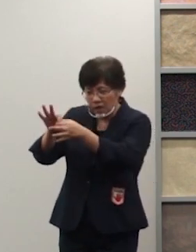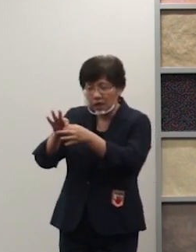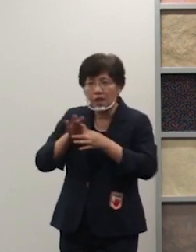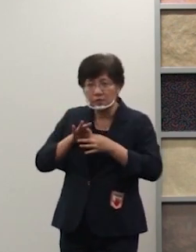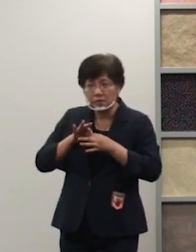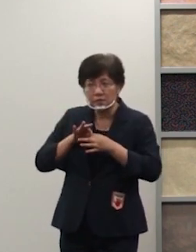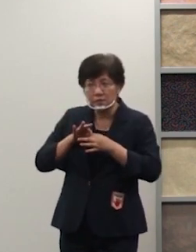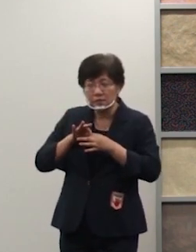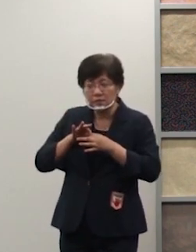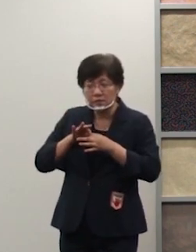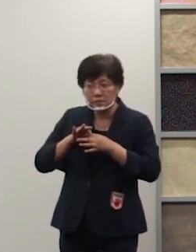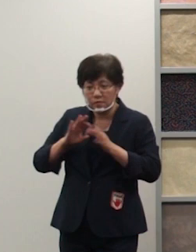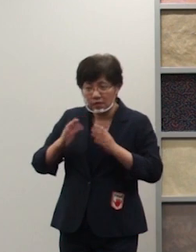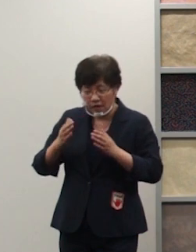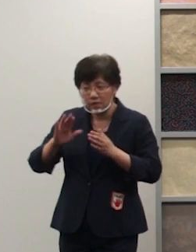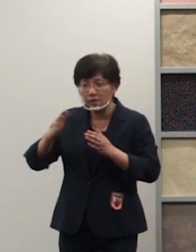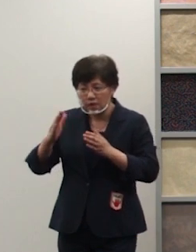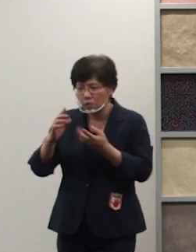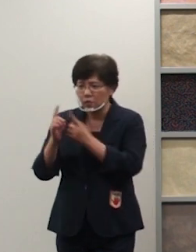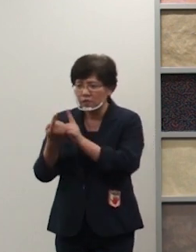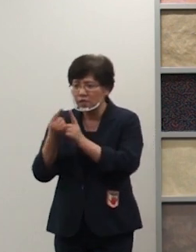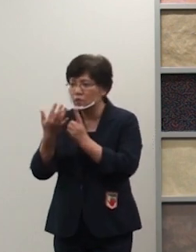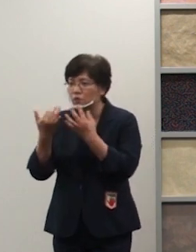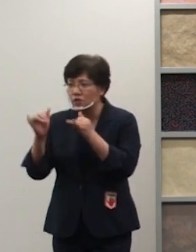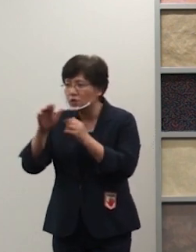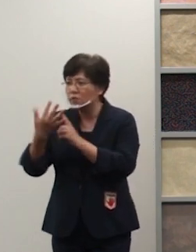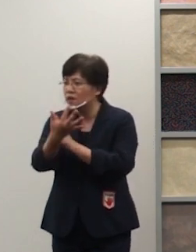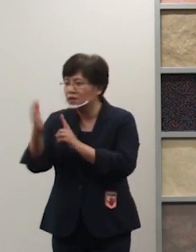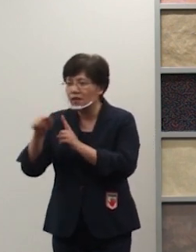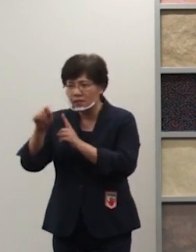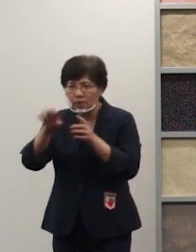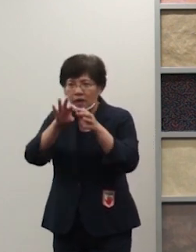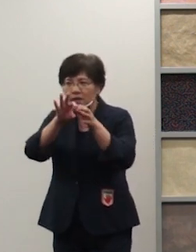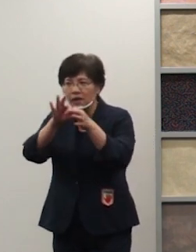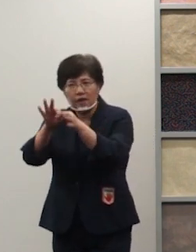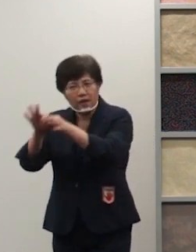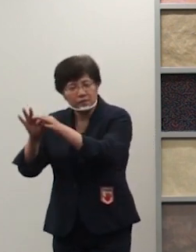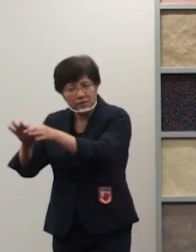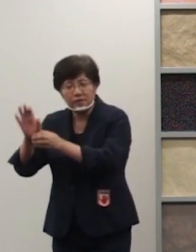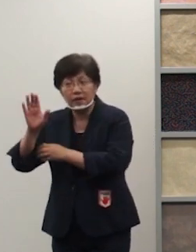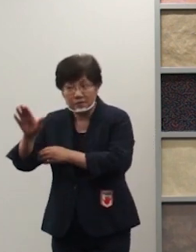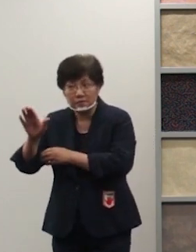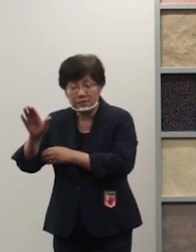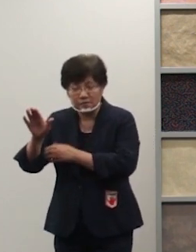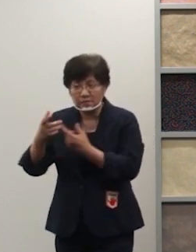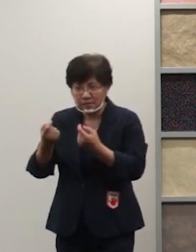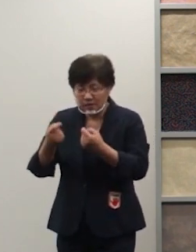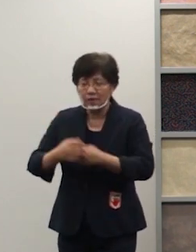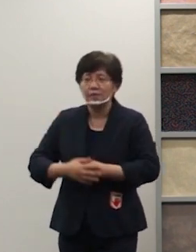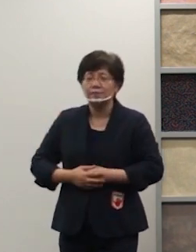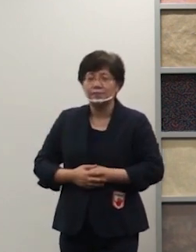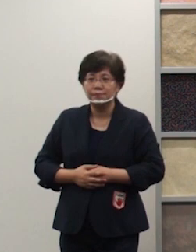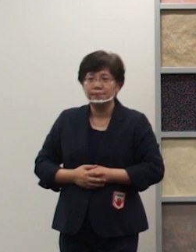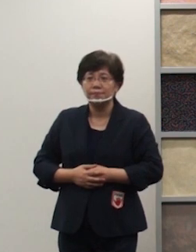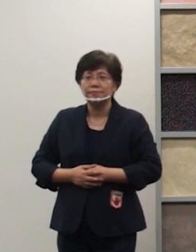いっているケースはあるということですね。 はい、そうです、おっしゃる通りです。 ありがとうございます。 他にいかがでしょうか。